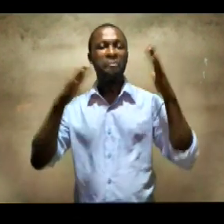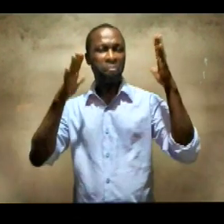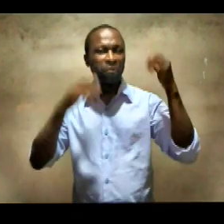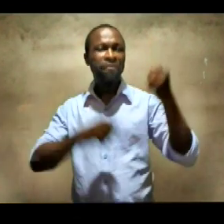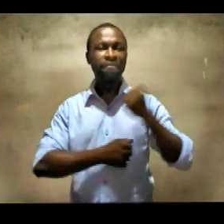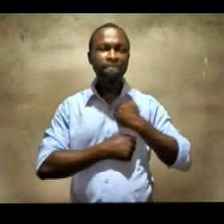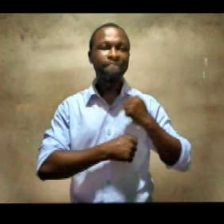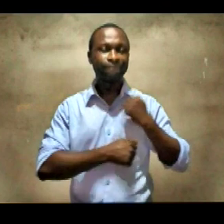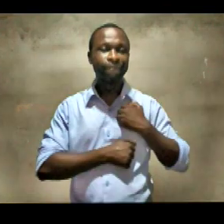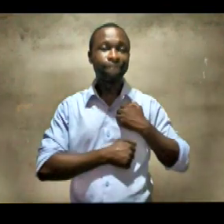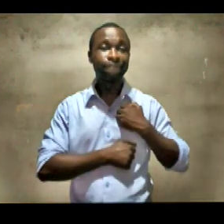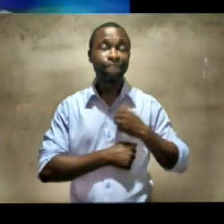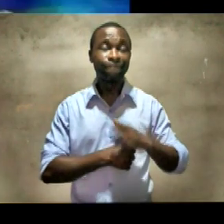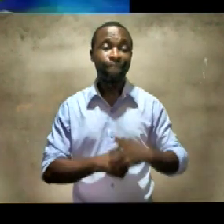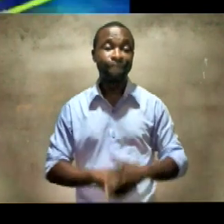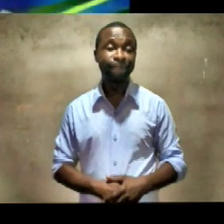image.